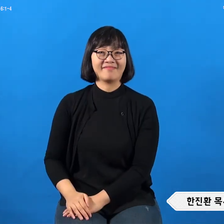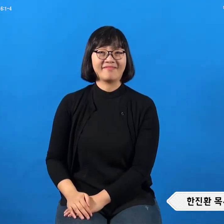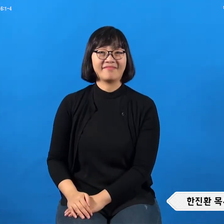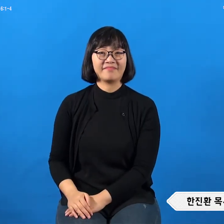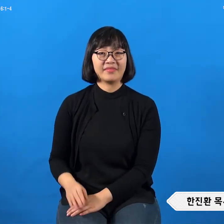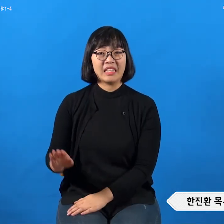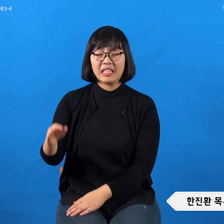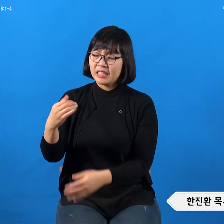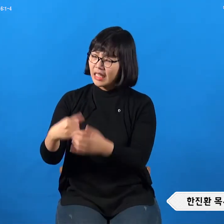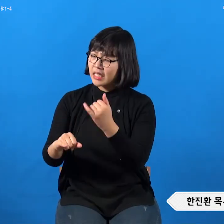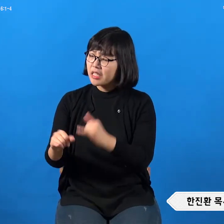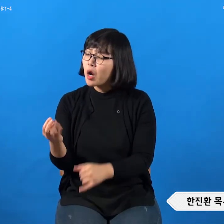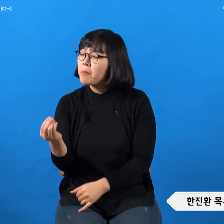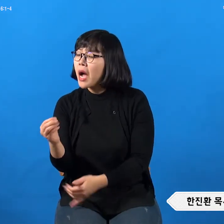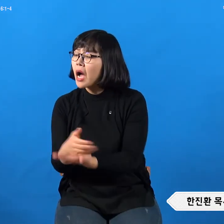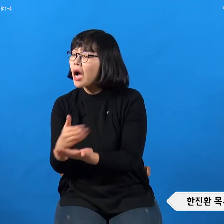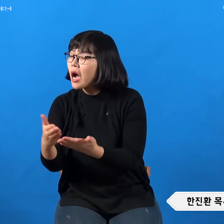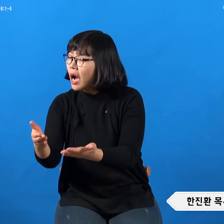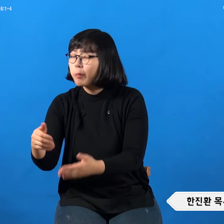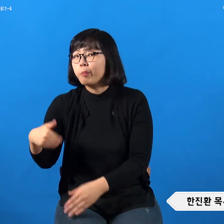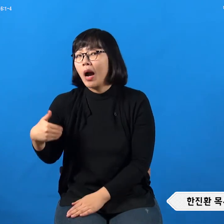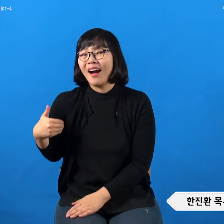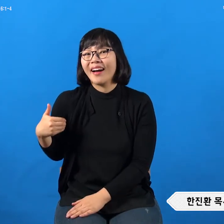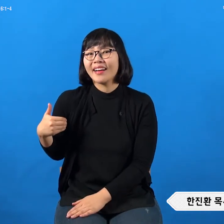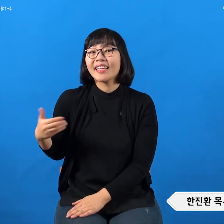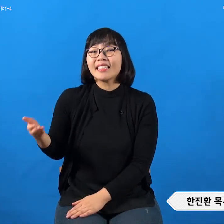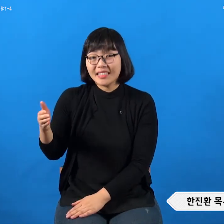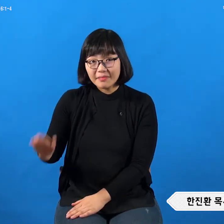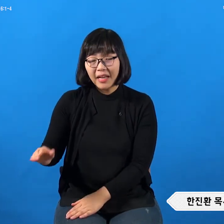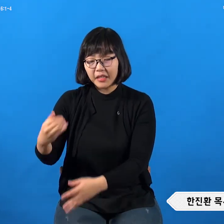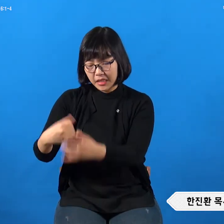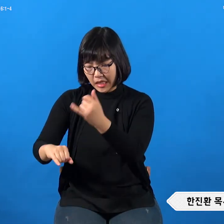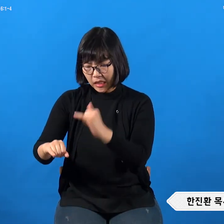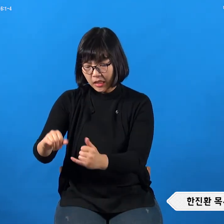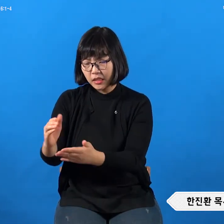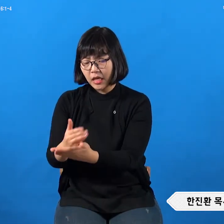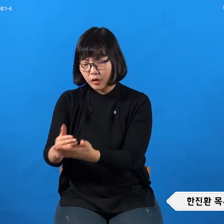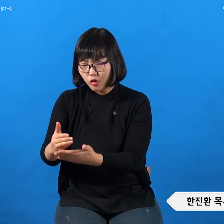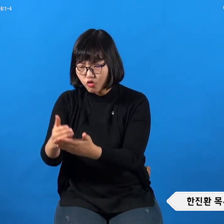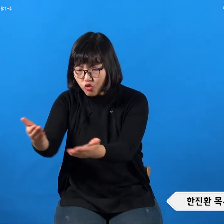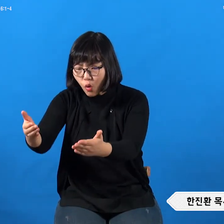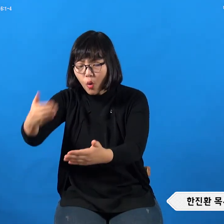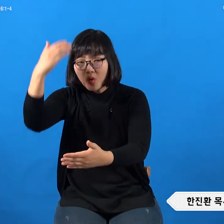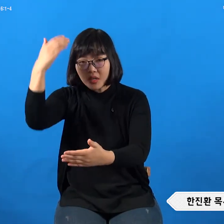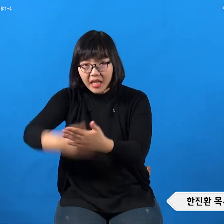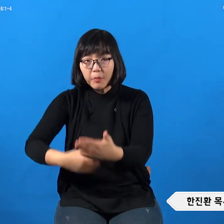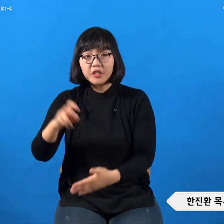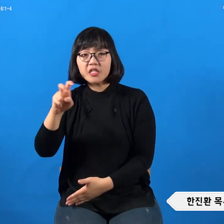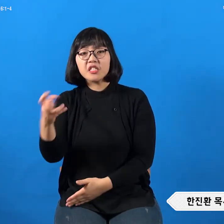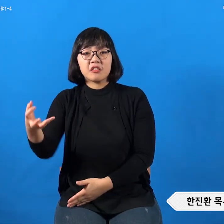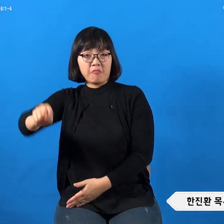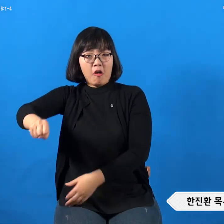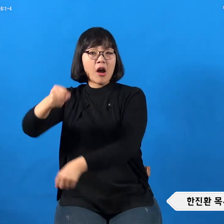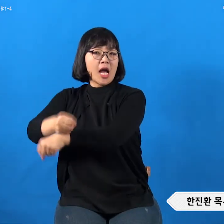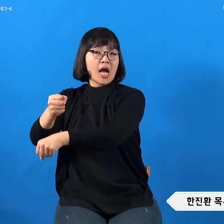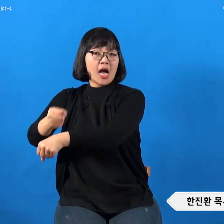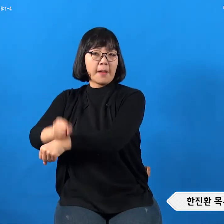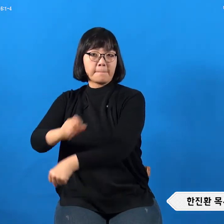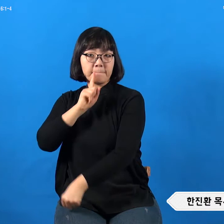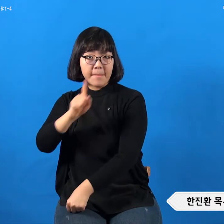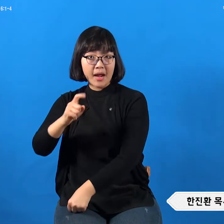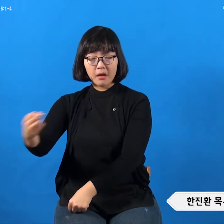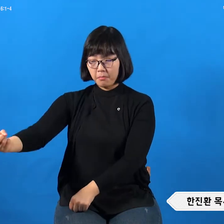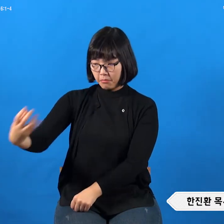주는 것인지 잘 모르지만 어쨌든 자식들에게 주고 나머지로 하겠습니다 하는 말을 듣고 이분은